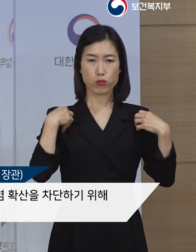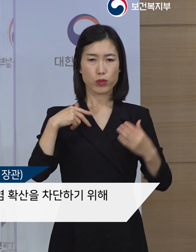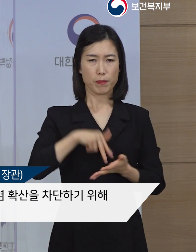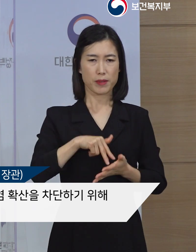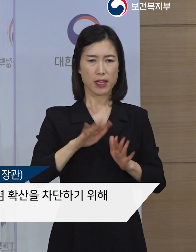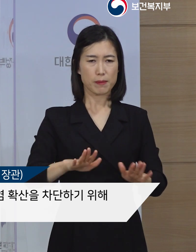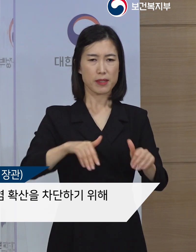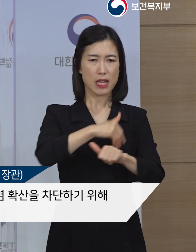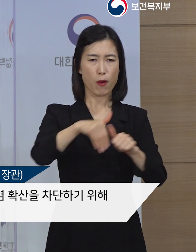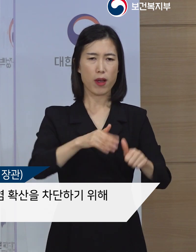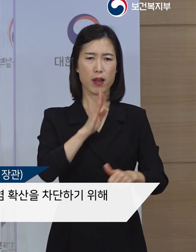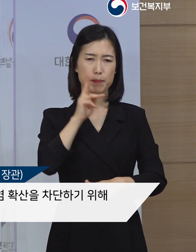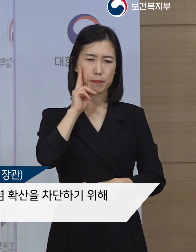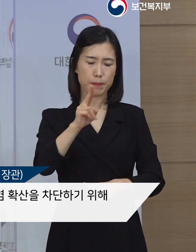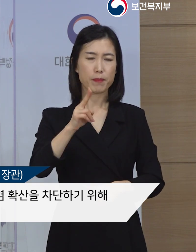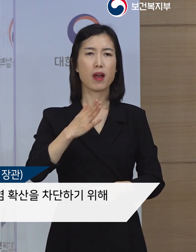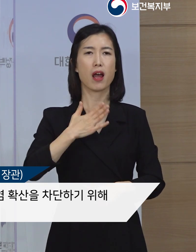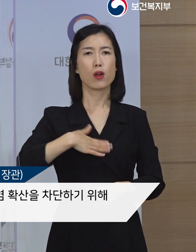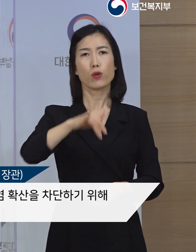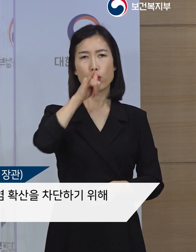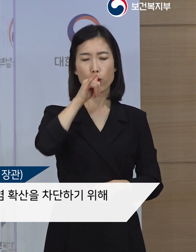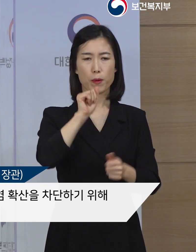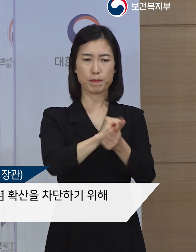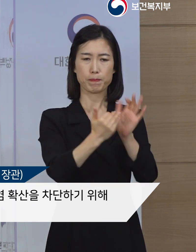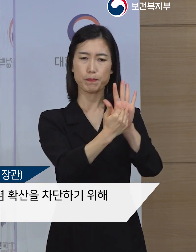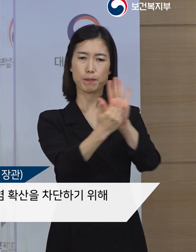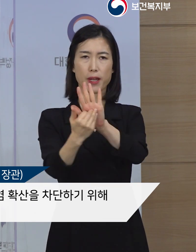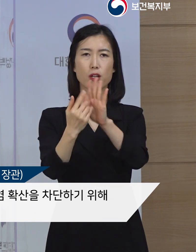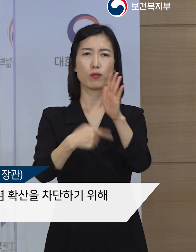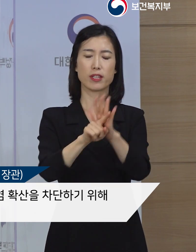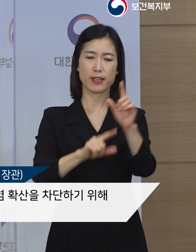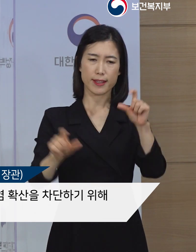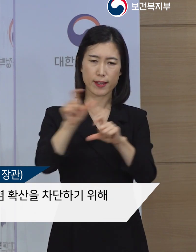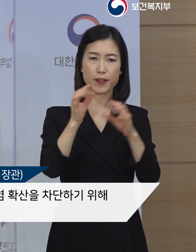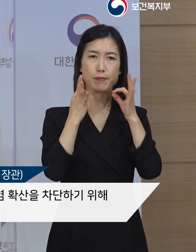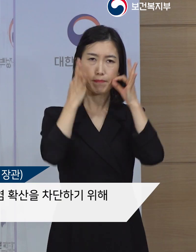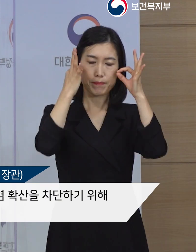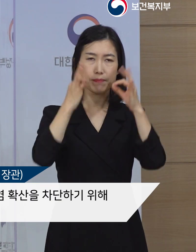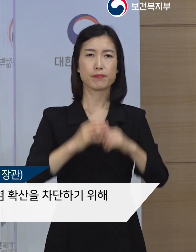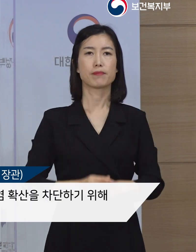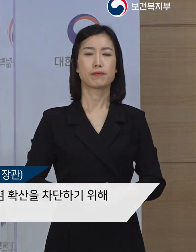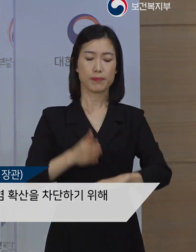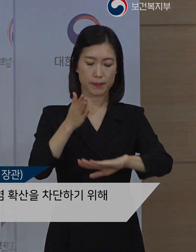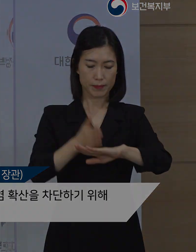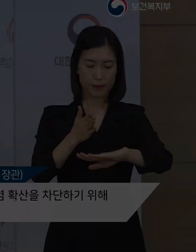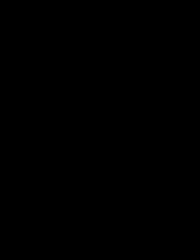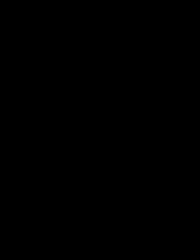받아들이고 감염 확산을 차단하기 위해 총력을 다하겠습니다. 감사합니다.